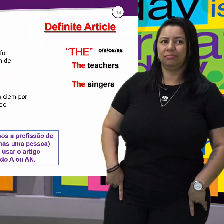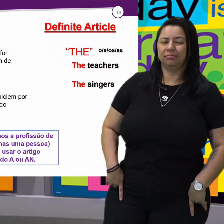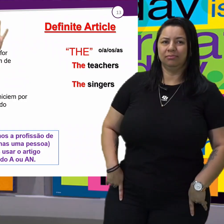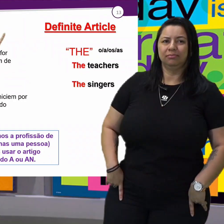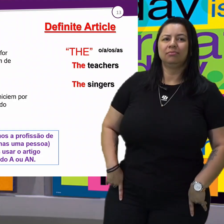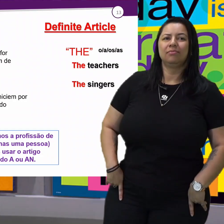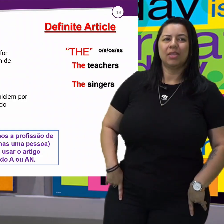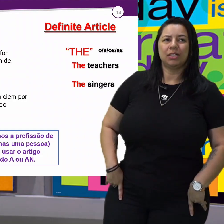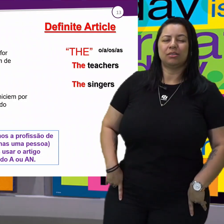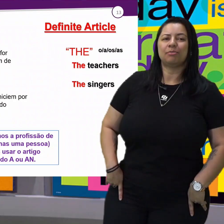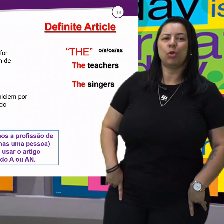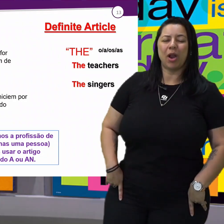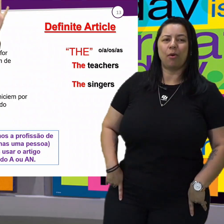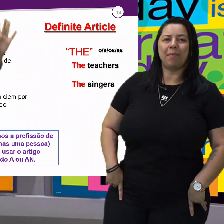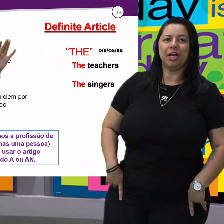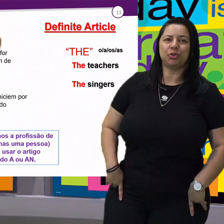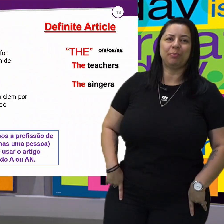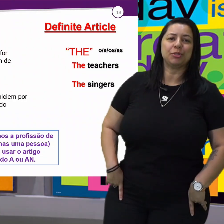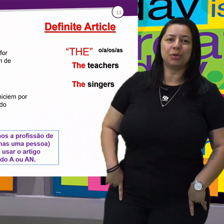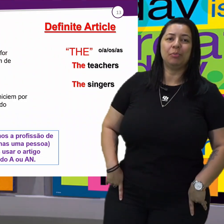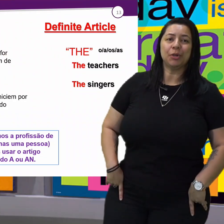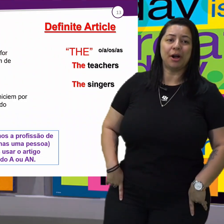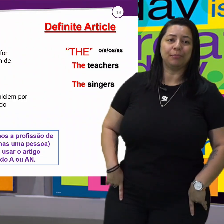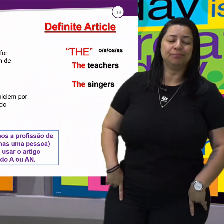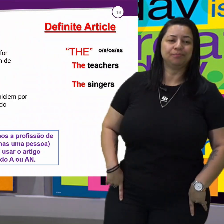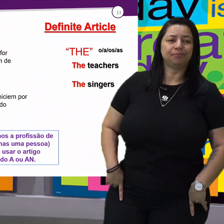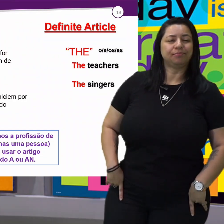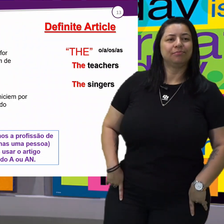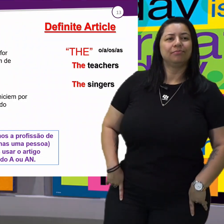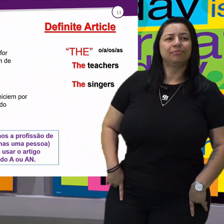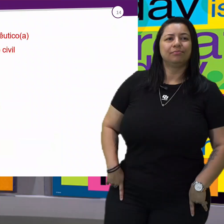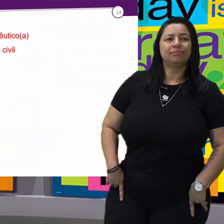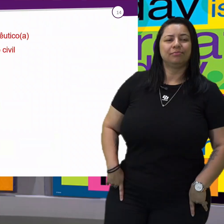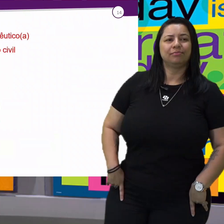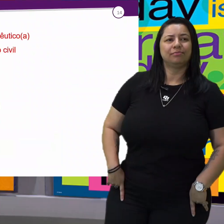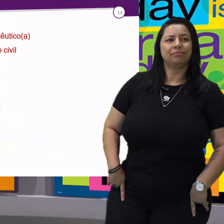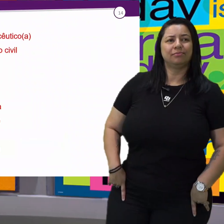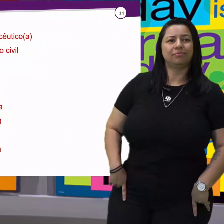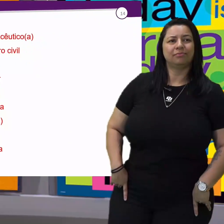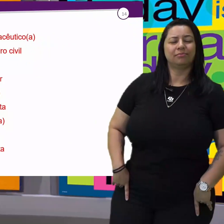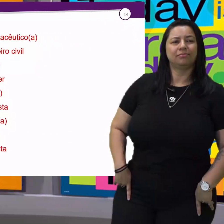enfim, para falar de plural e singular e não somente profissão. Então